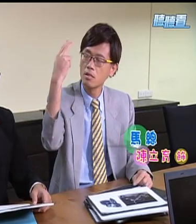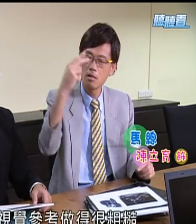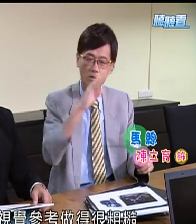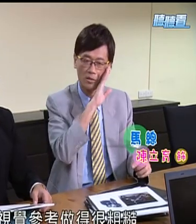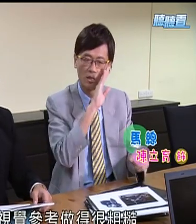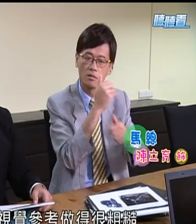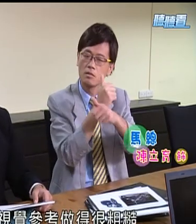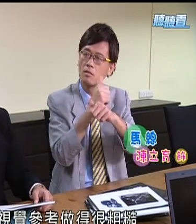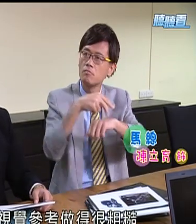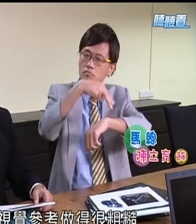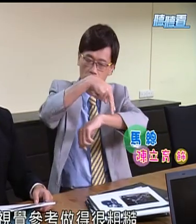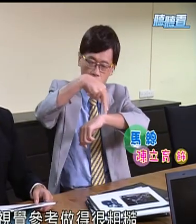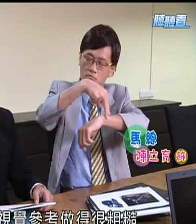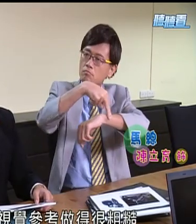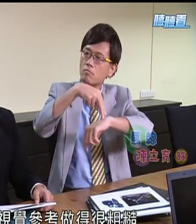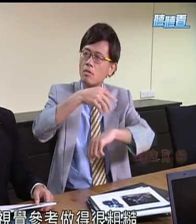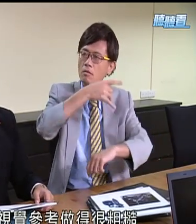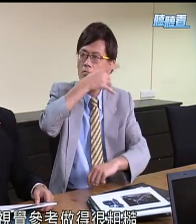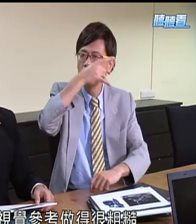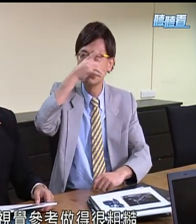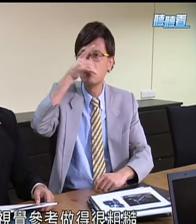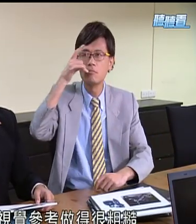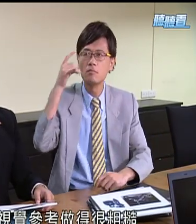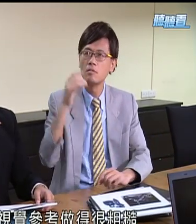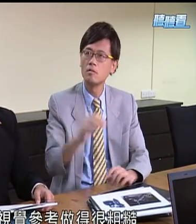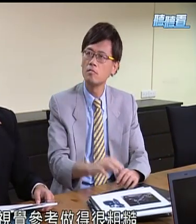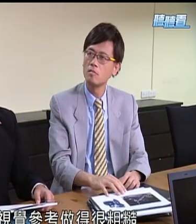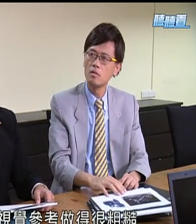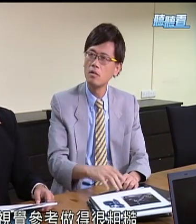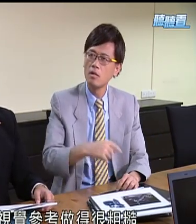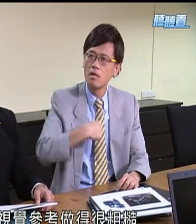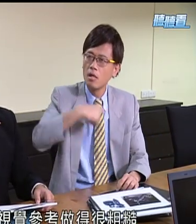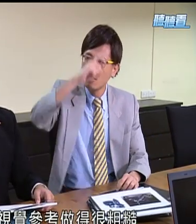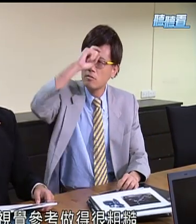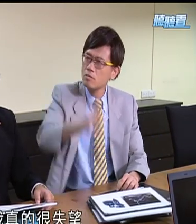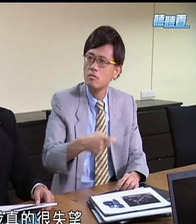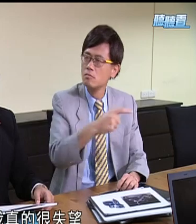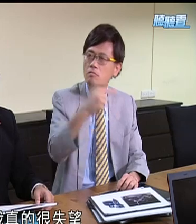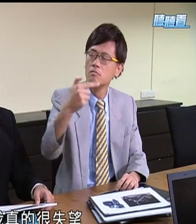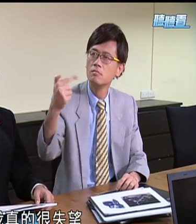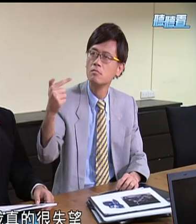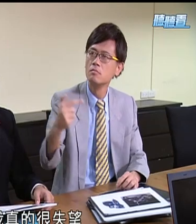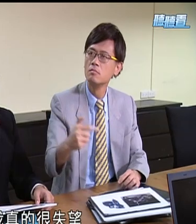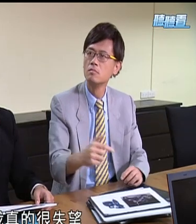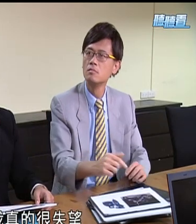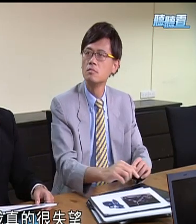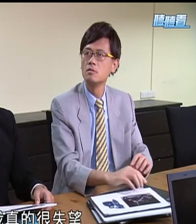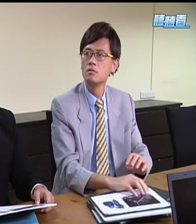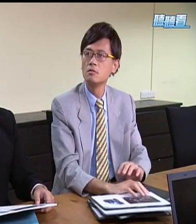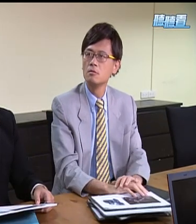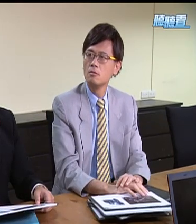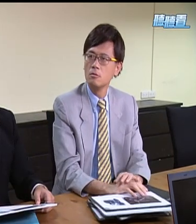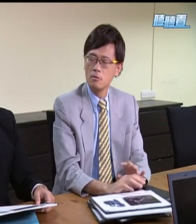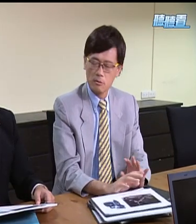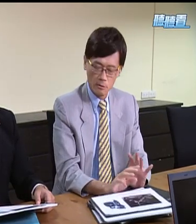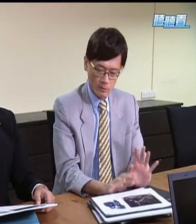你们这个视觉参考啊，做得很粗糙，我真的很失望。